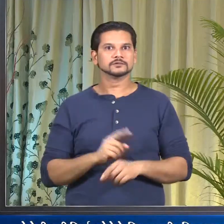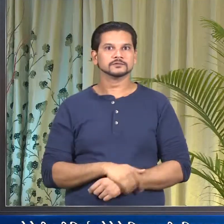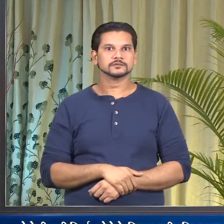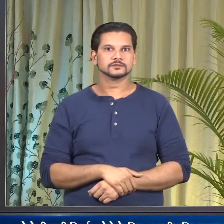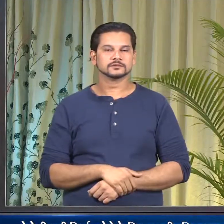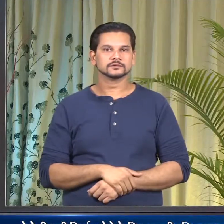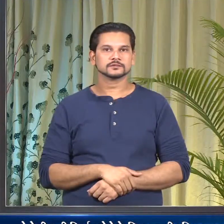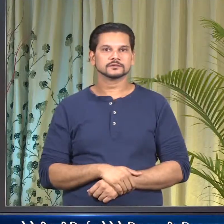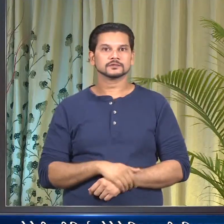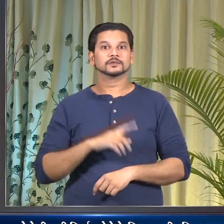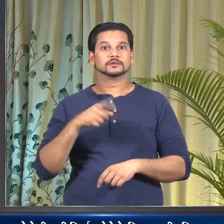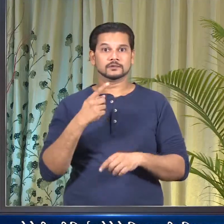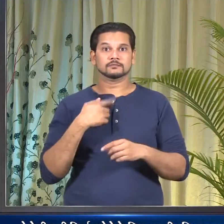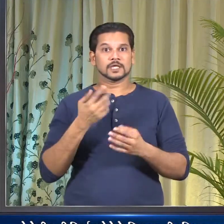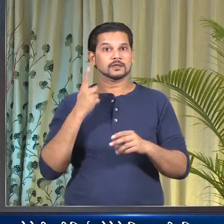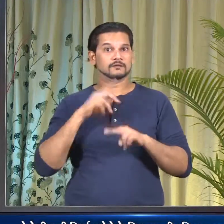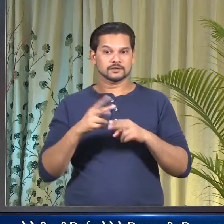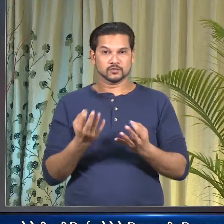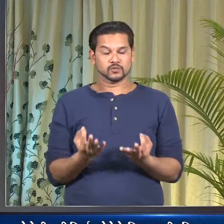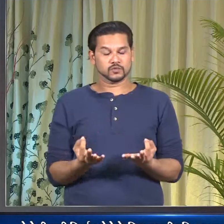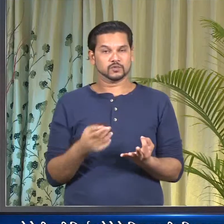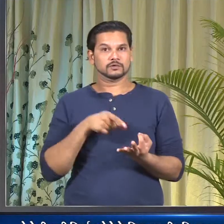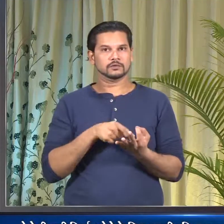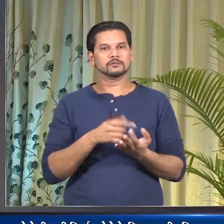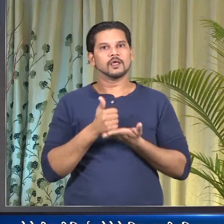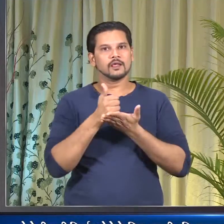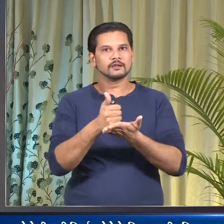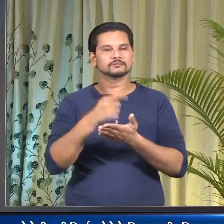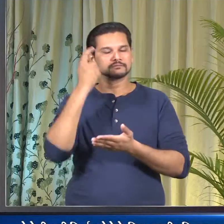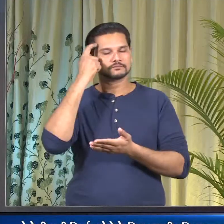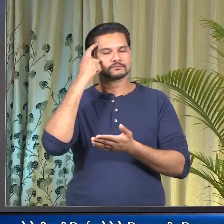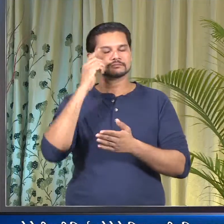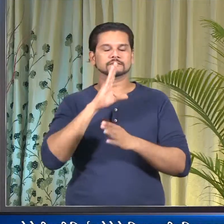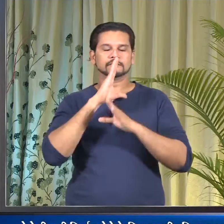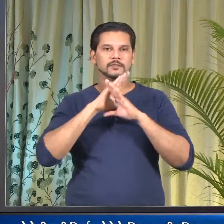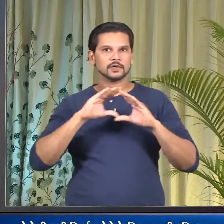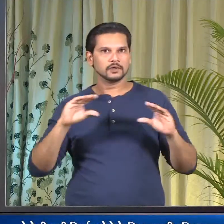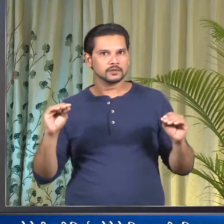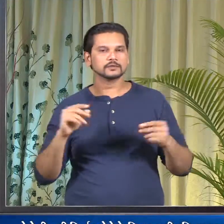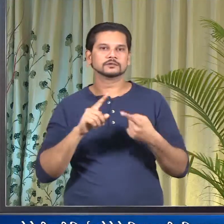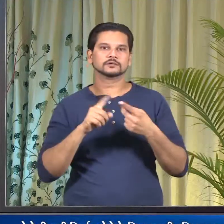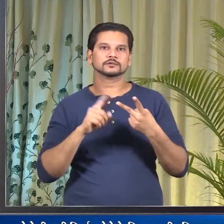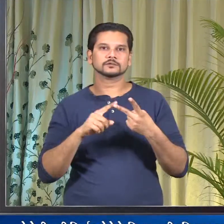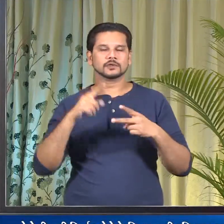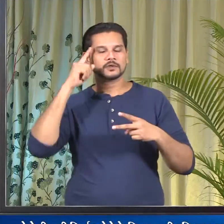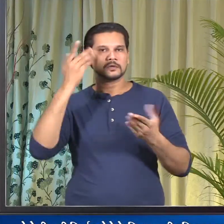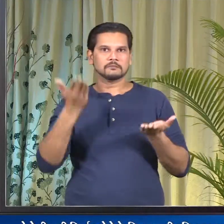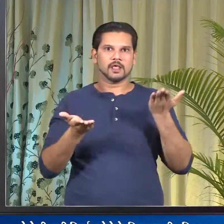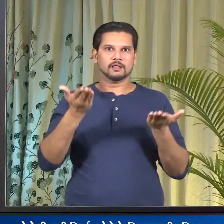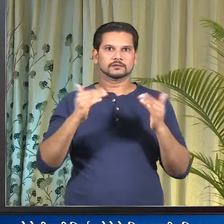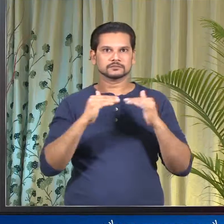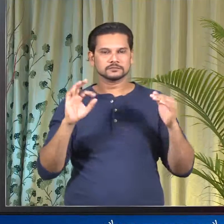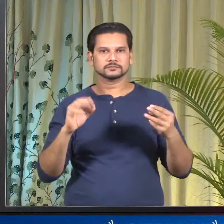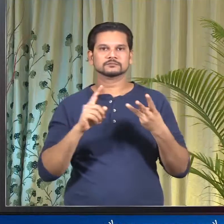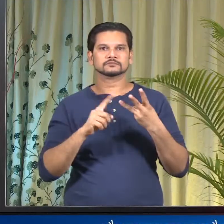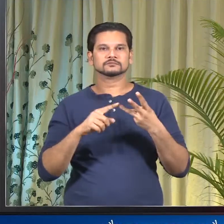और योग में हमारे मन की इस्तथी बनती है कि मन शान्थ होता है, संतलीत होता है, एकाग्र